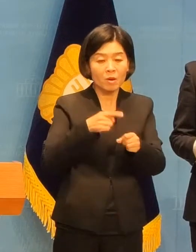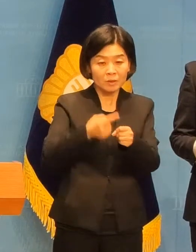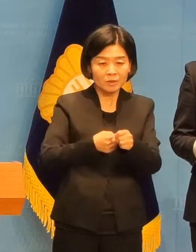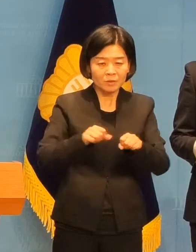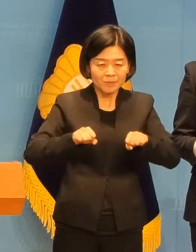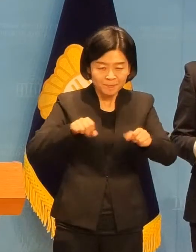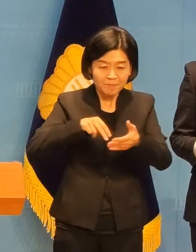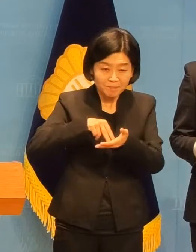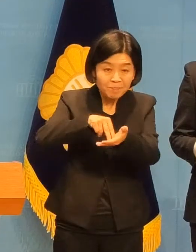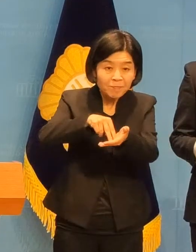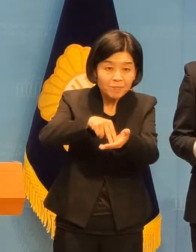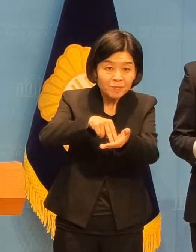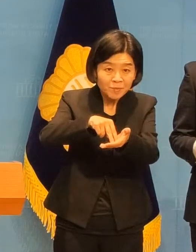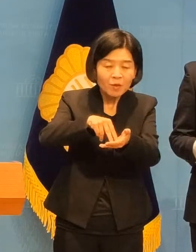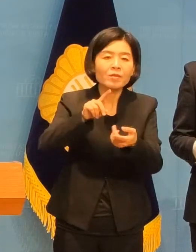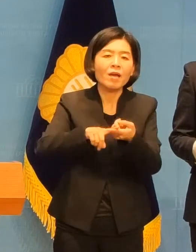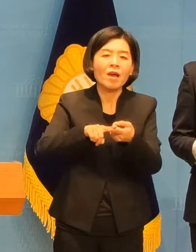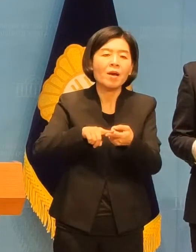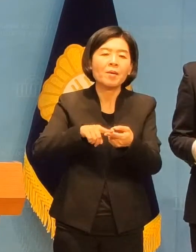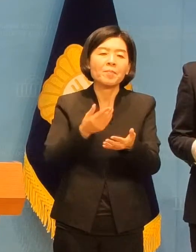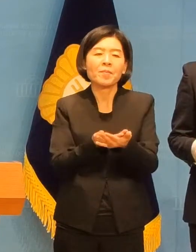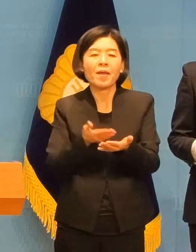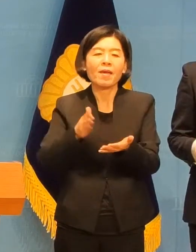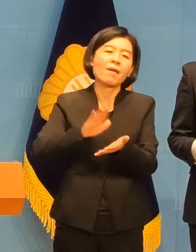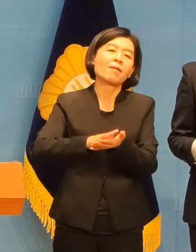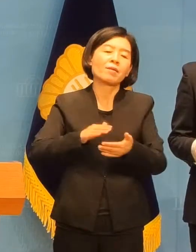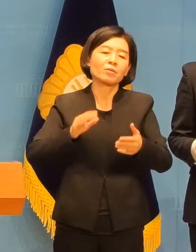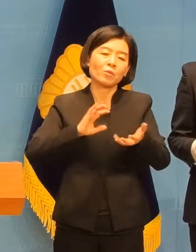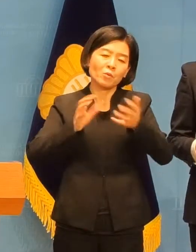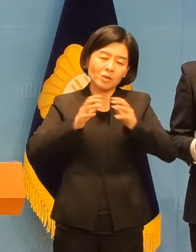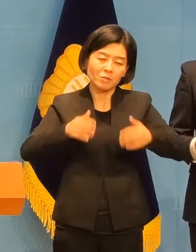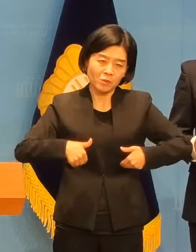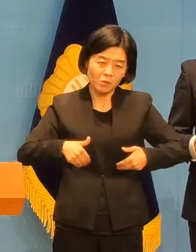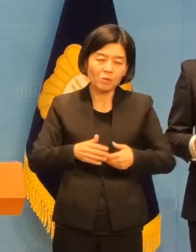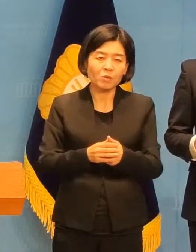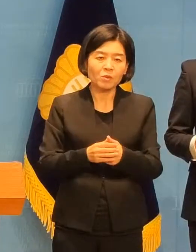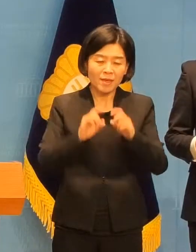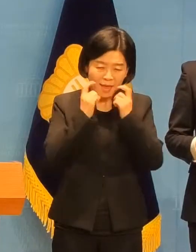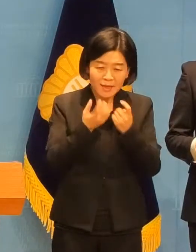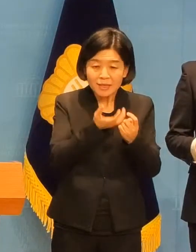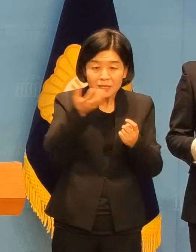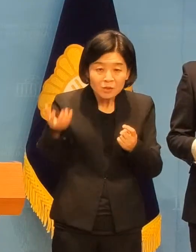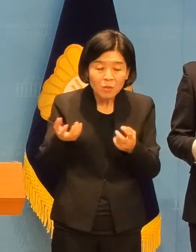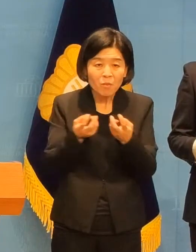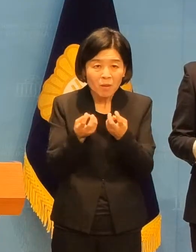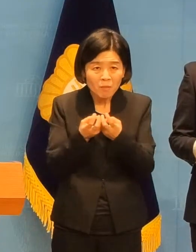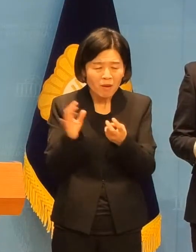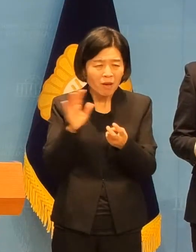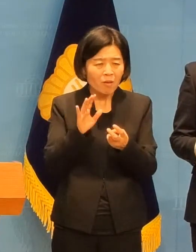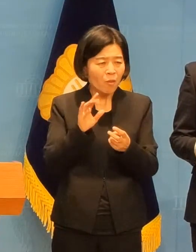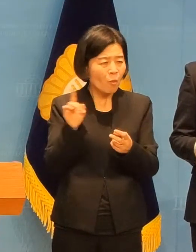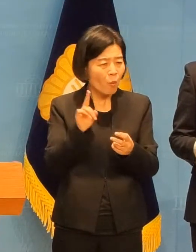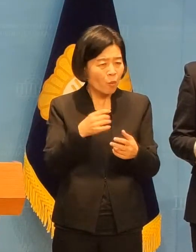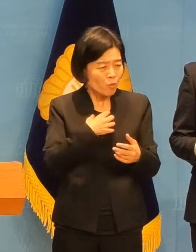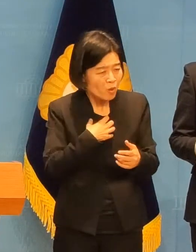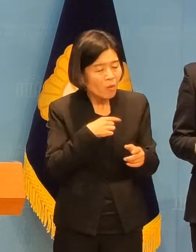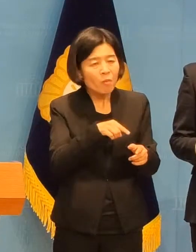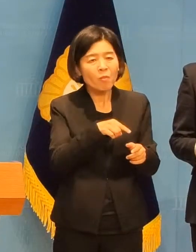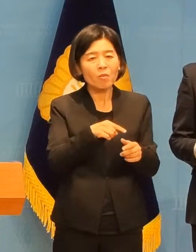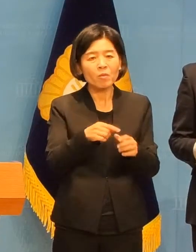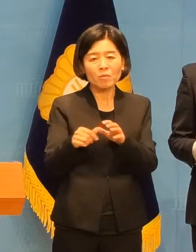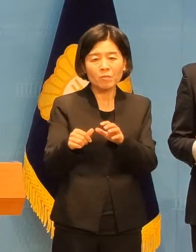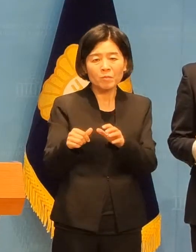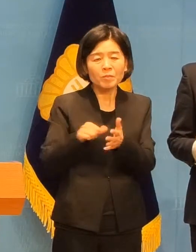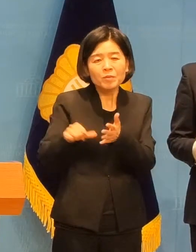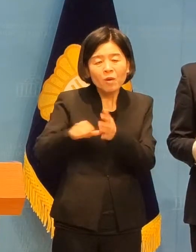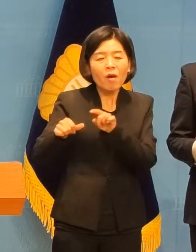전면 퇴출을 논의해야 합니다. 이동수단을 넘어 이동 흉기가 되어버린 전동 킥보드는 더 이상 도로